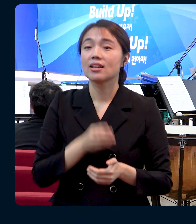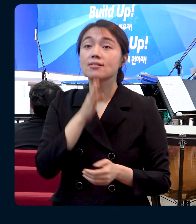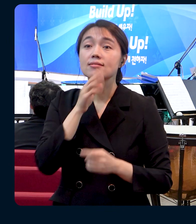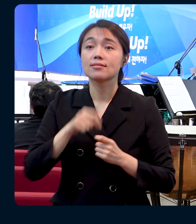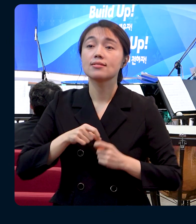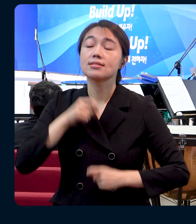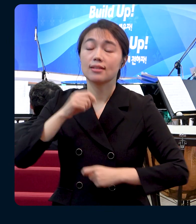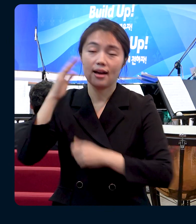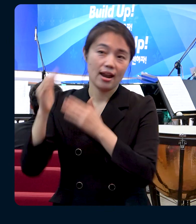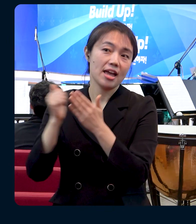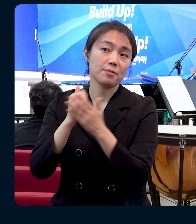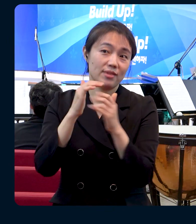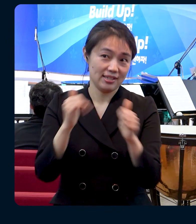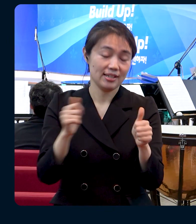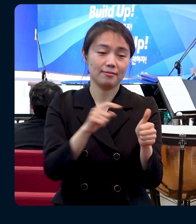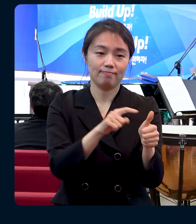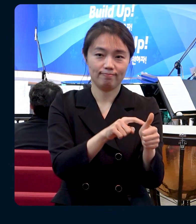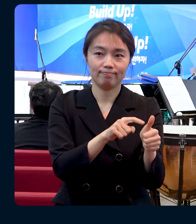사람이라고 부릅니다.